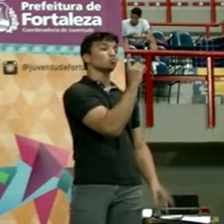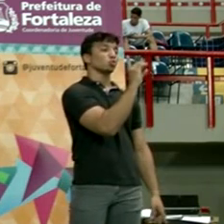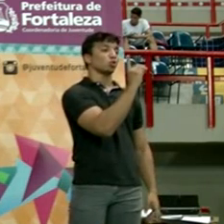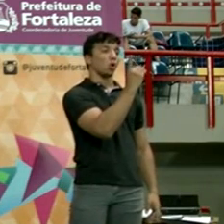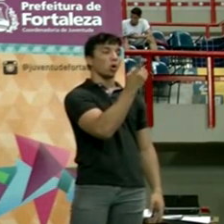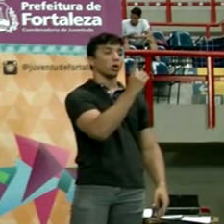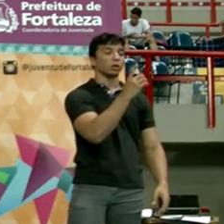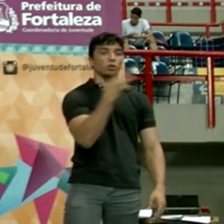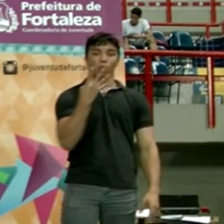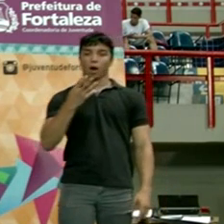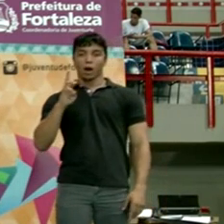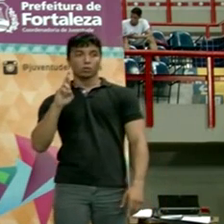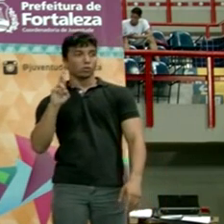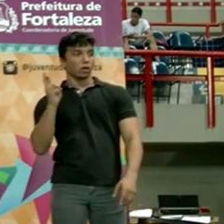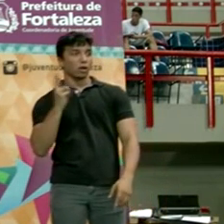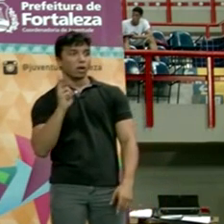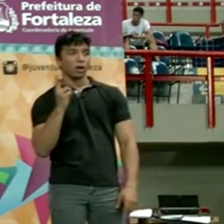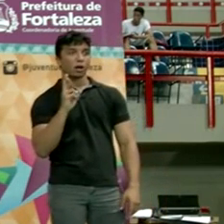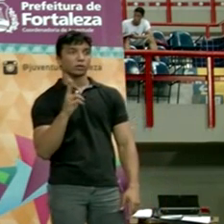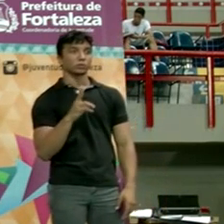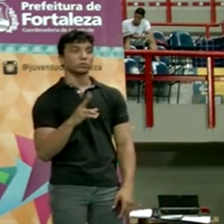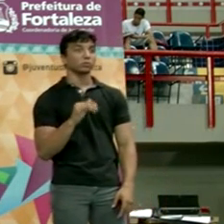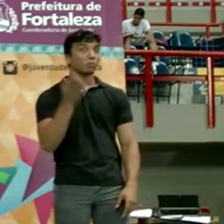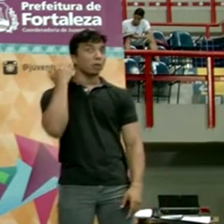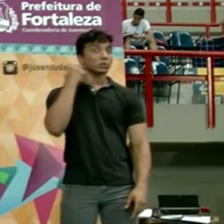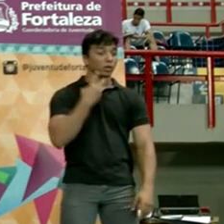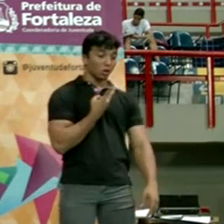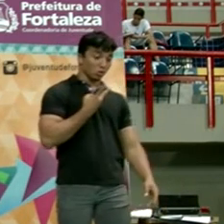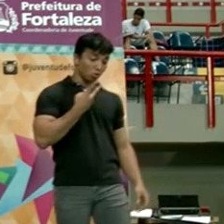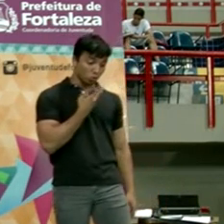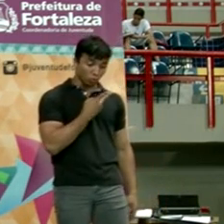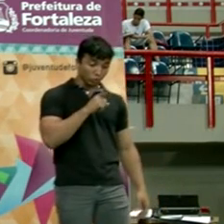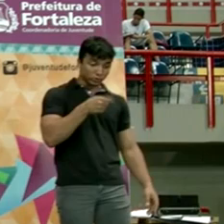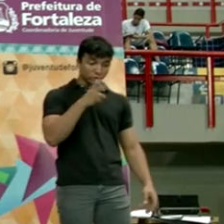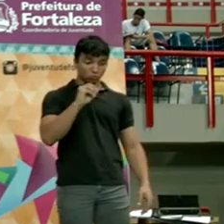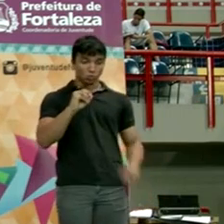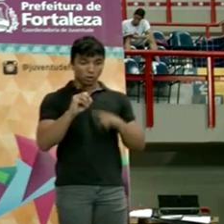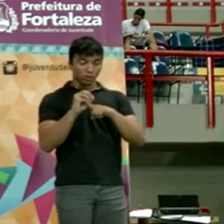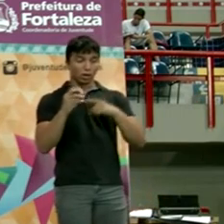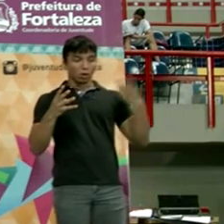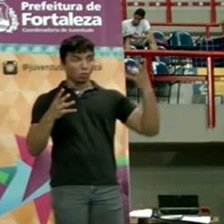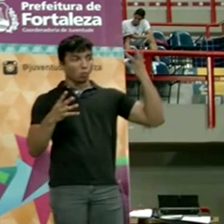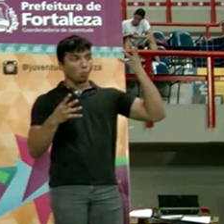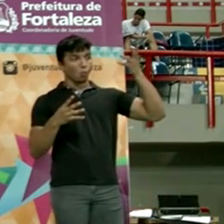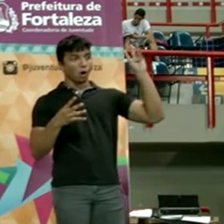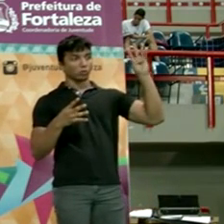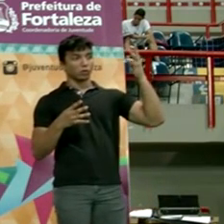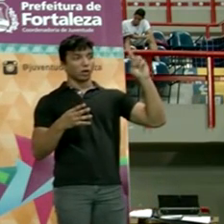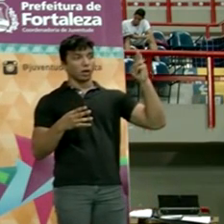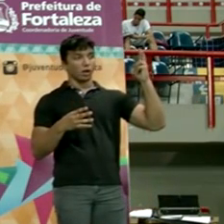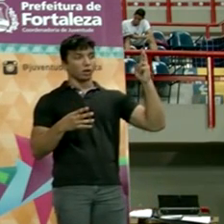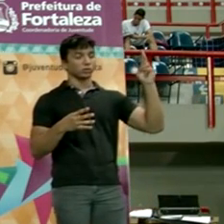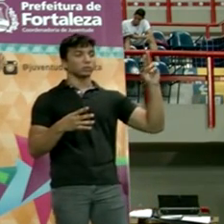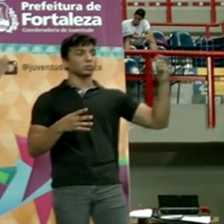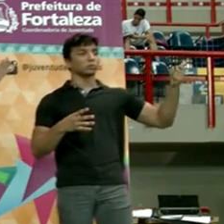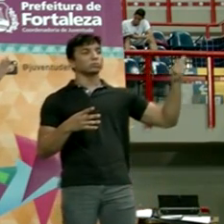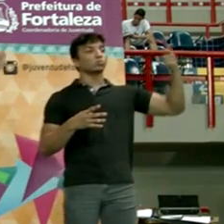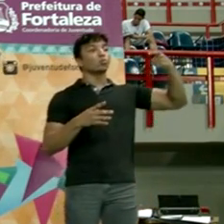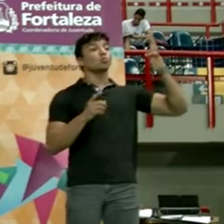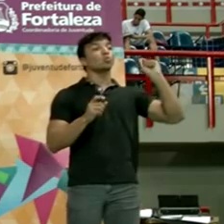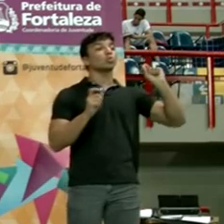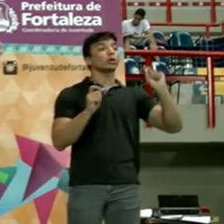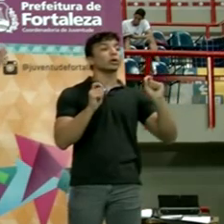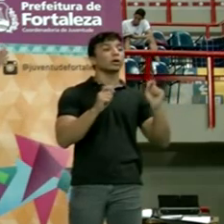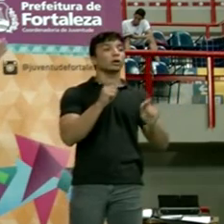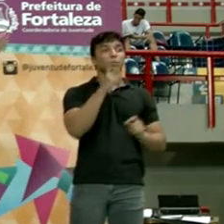está valendo R$4, valia 2,50. Está valendo 4. Isso está melhorando o quê,